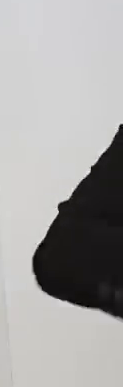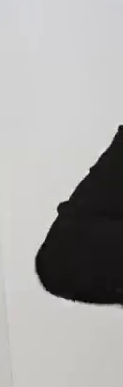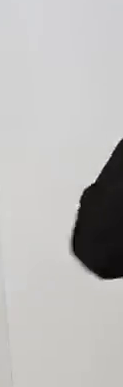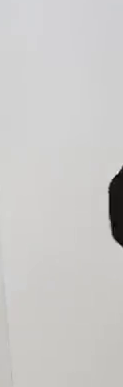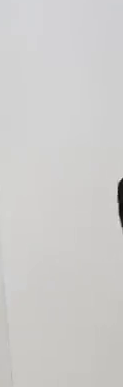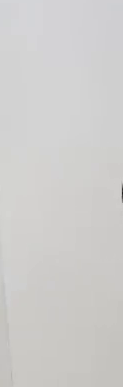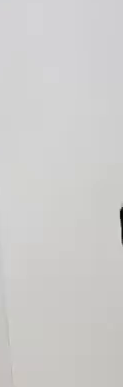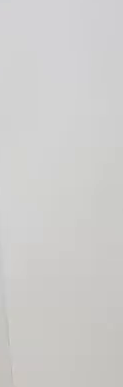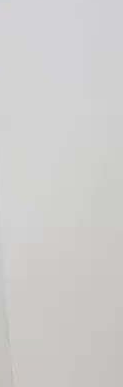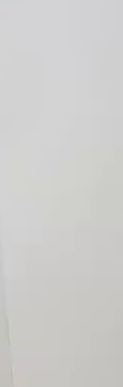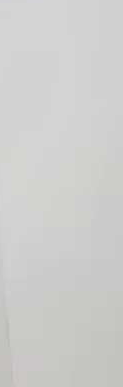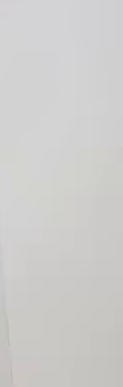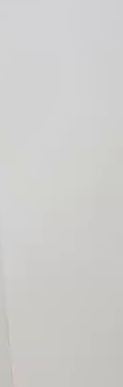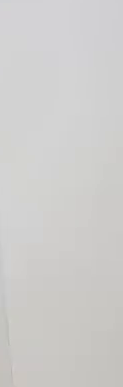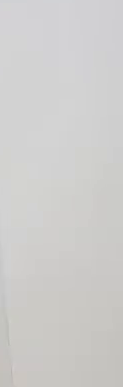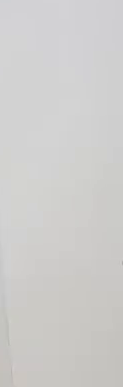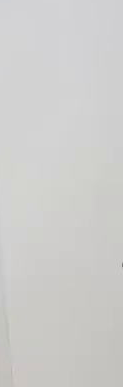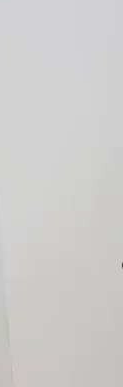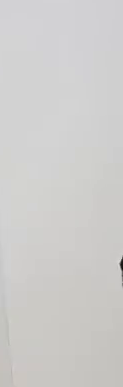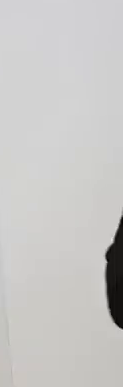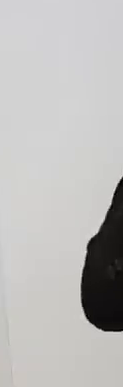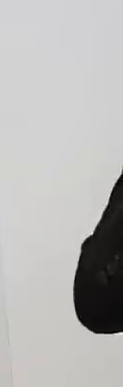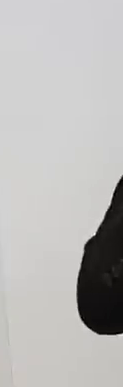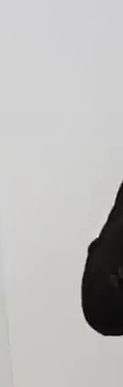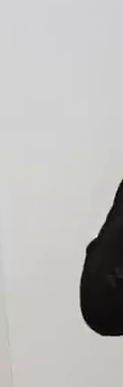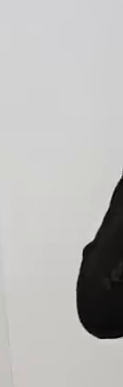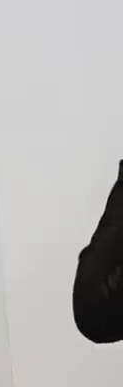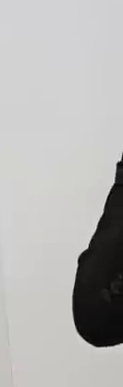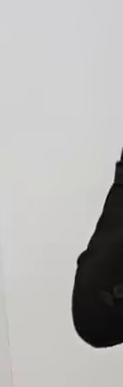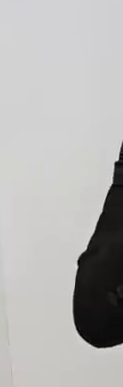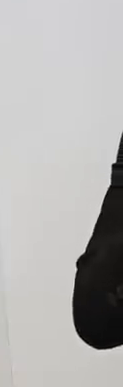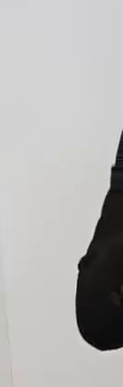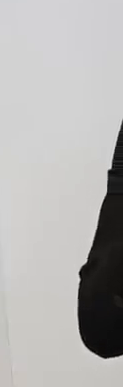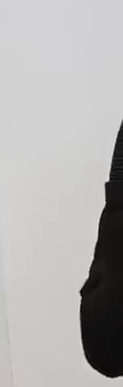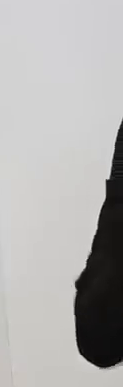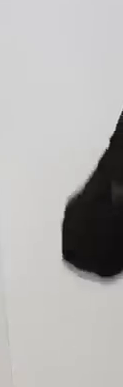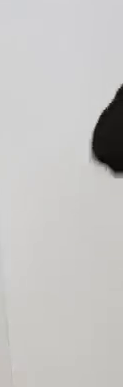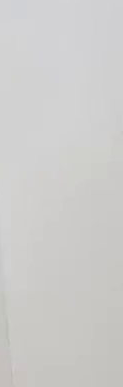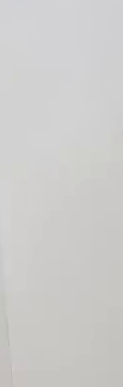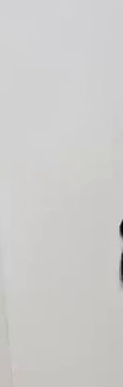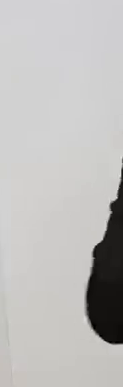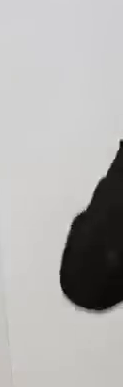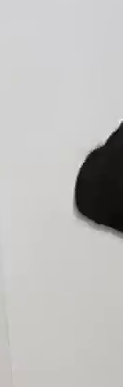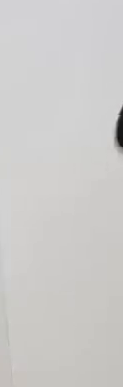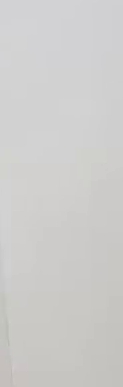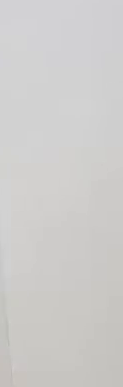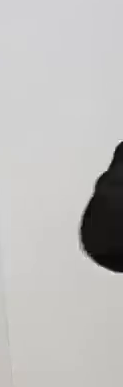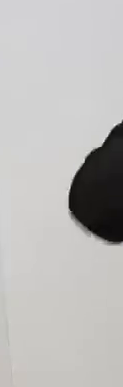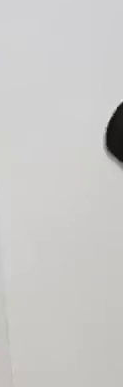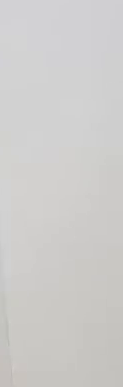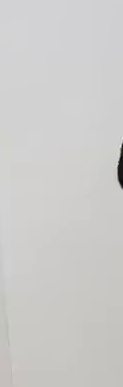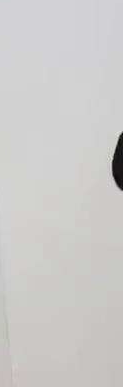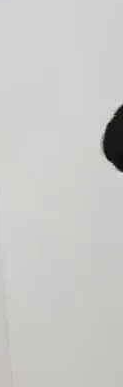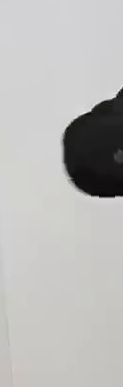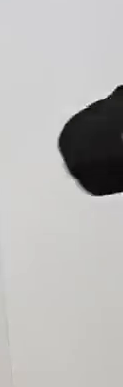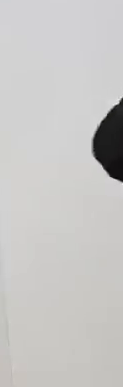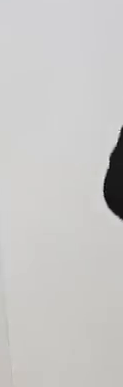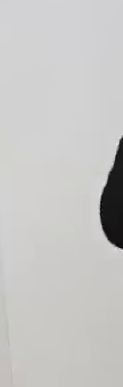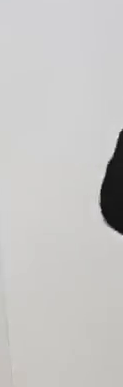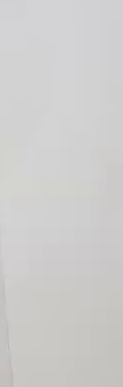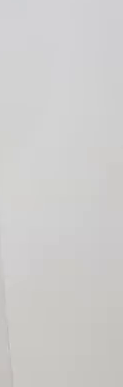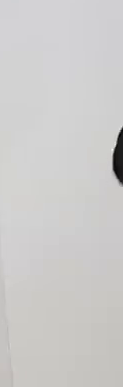연료량인 93kg을 가지고 달 상공 100km 궤도에서 1년간의 임무 수행을 앞두고